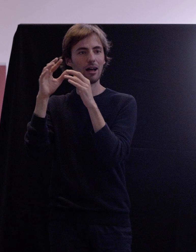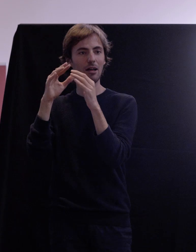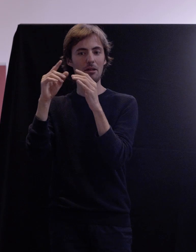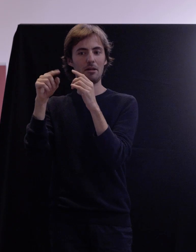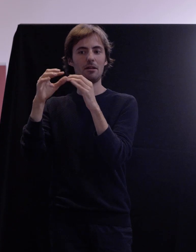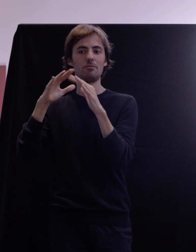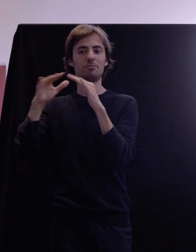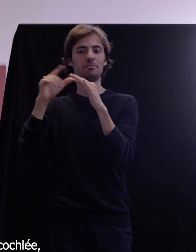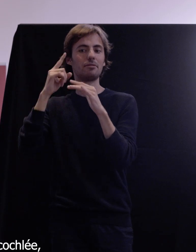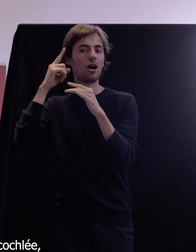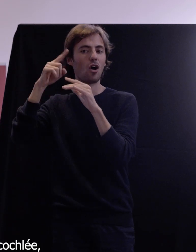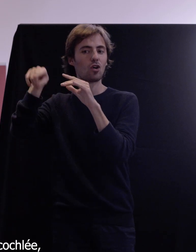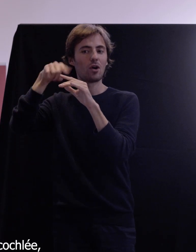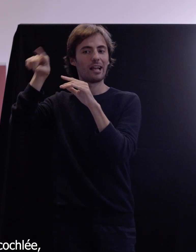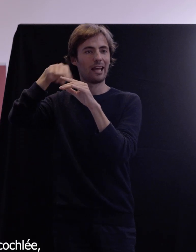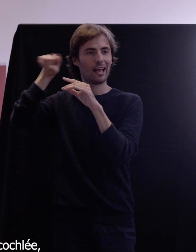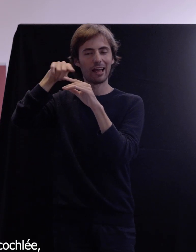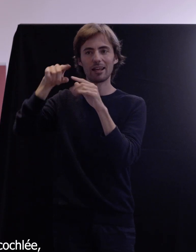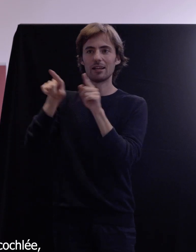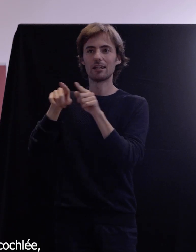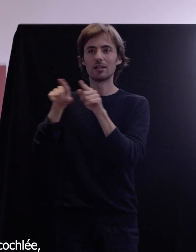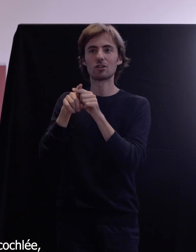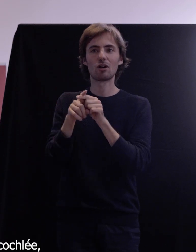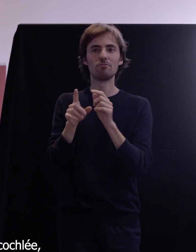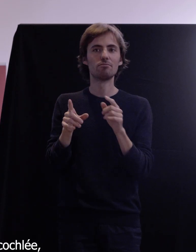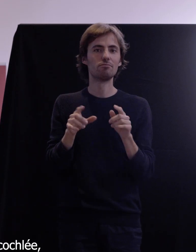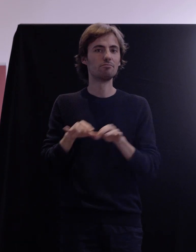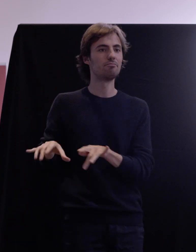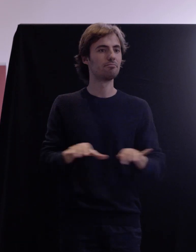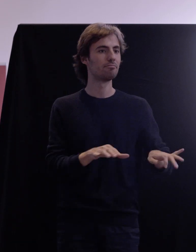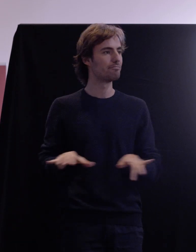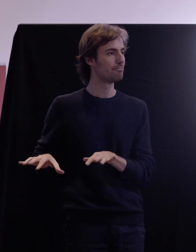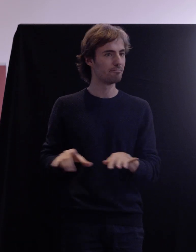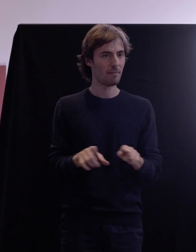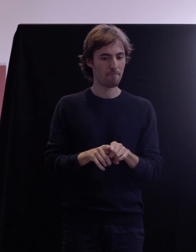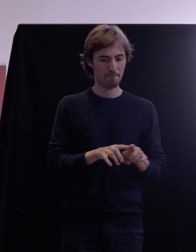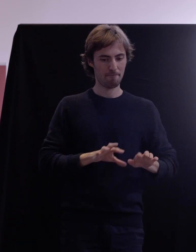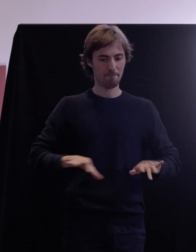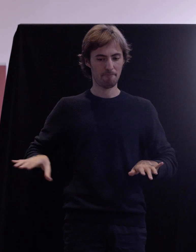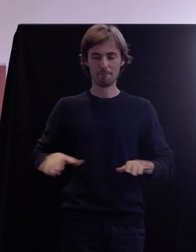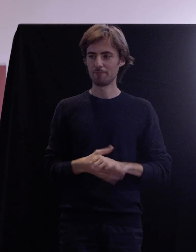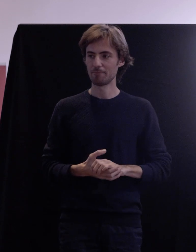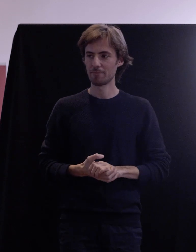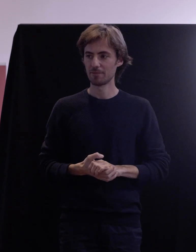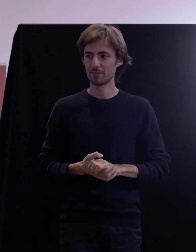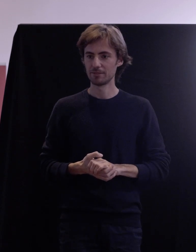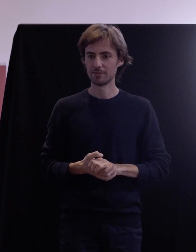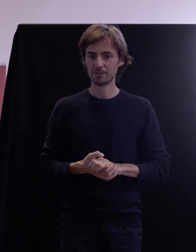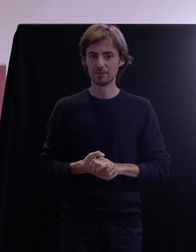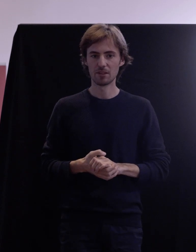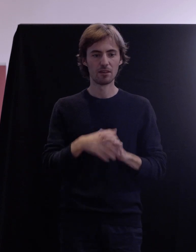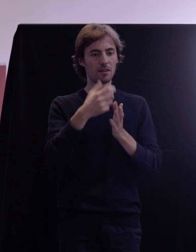Et chaque petite... en fait, la cochlée, c'est comme un clavier de piano. Et en fait, en fonction